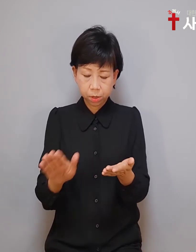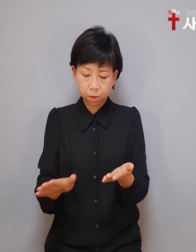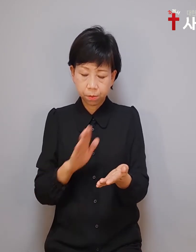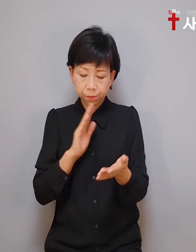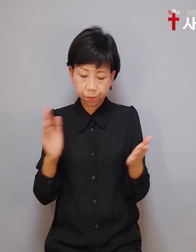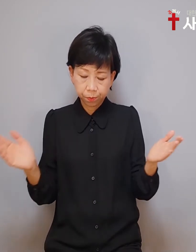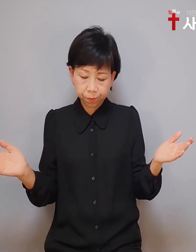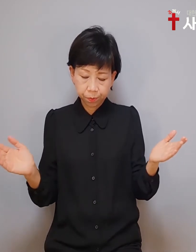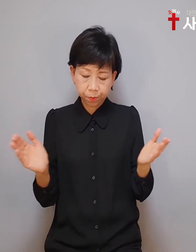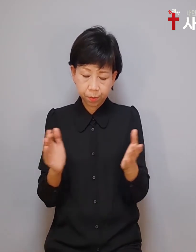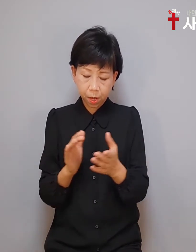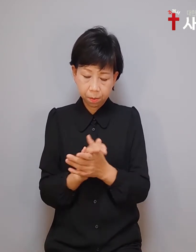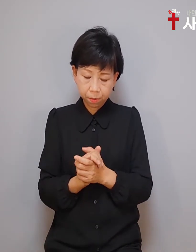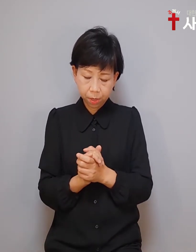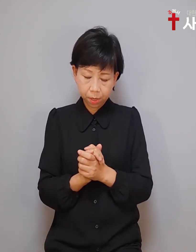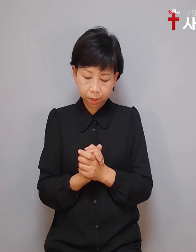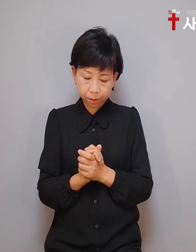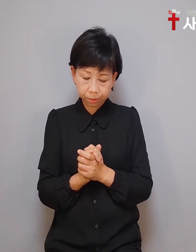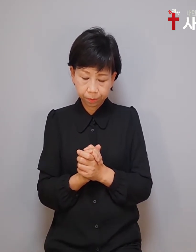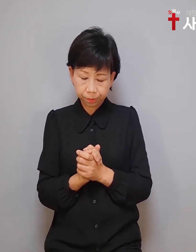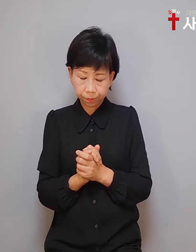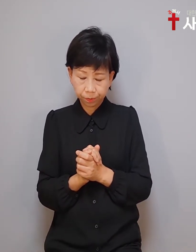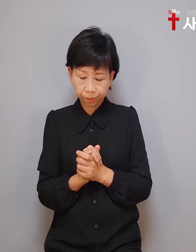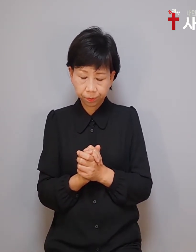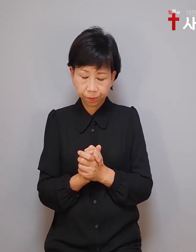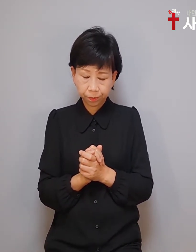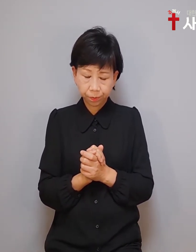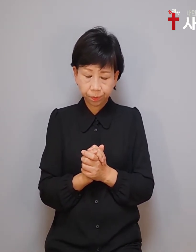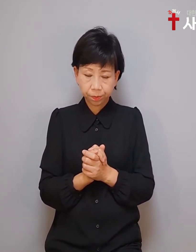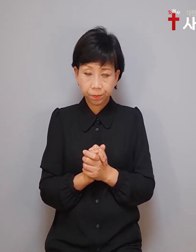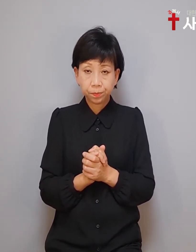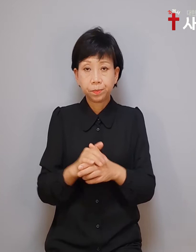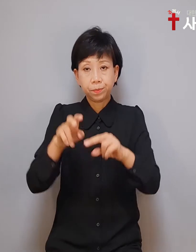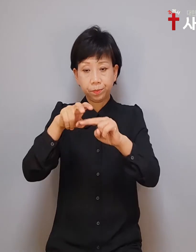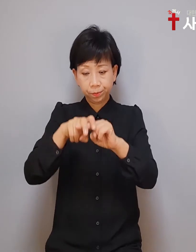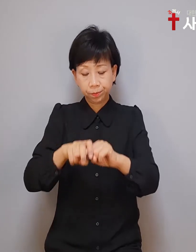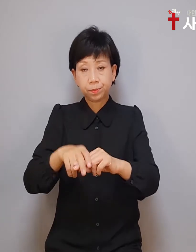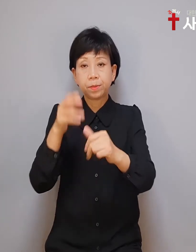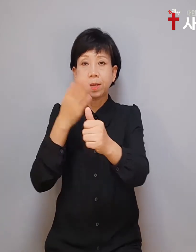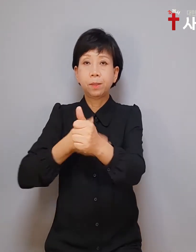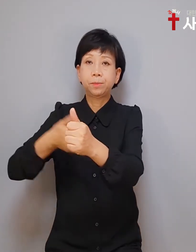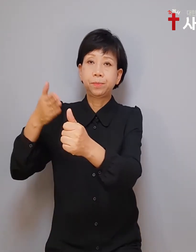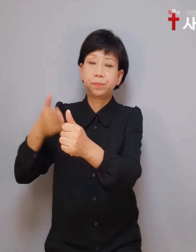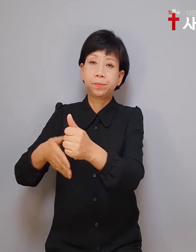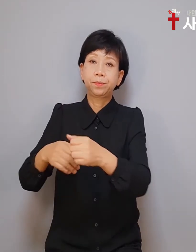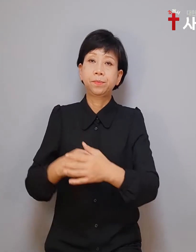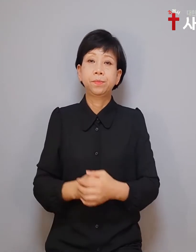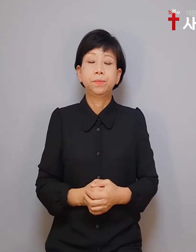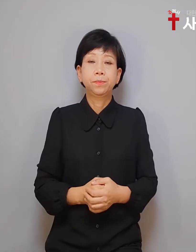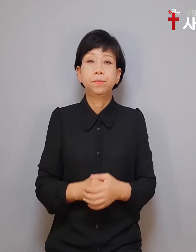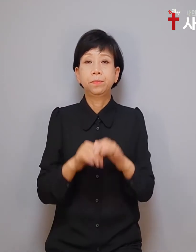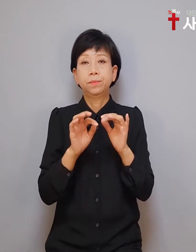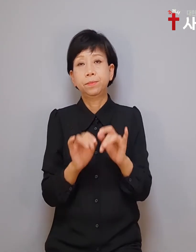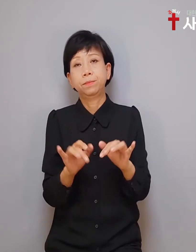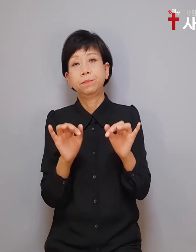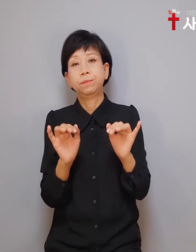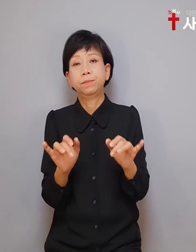것을 믿사옵나이다. 아멘. 앉으시겠습니다.